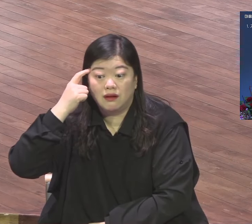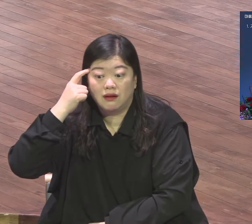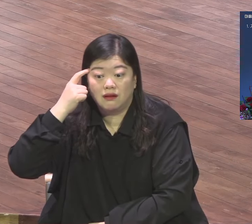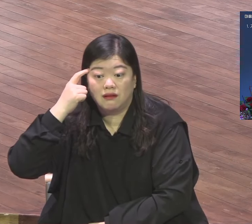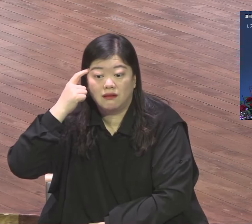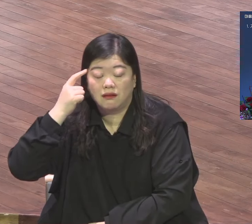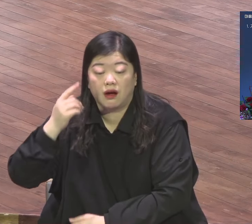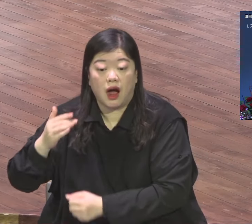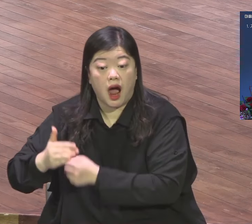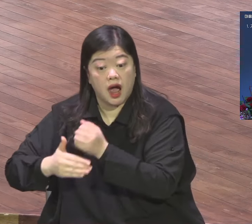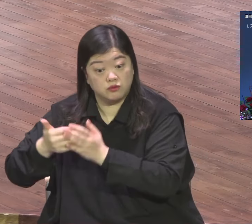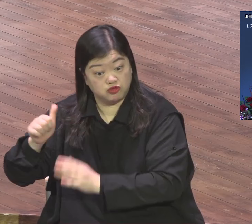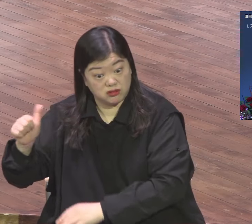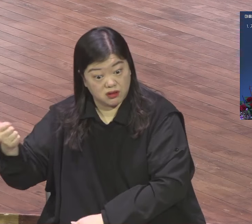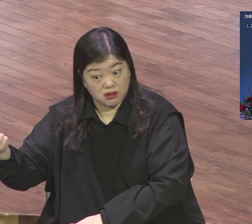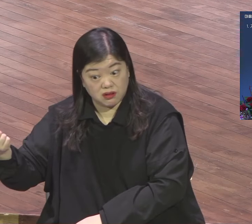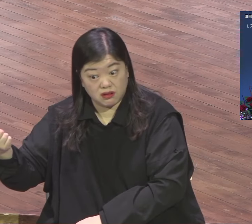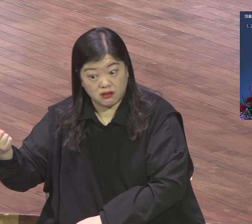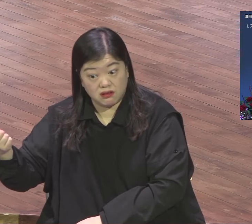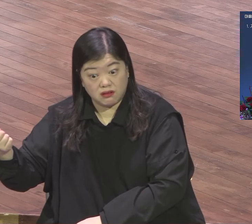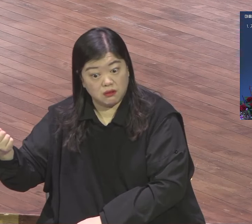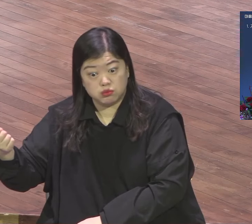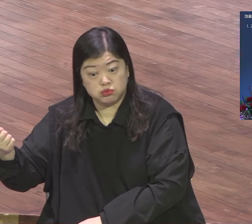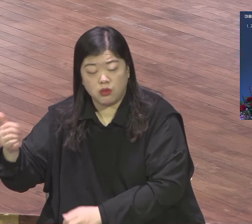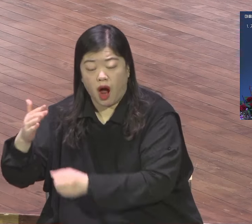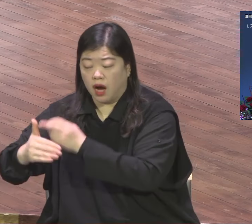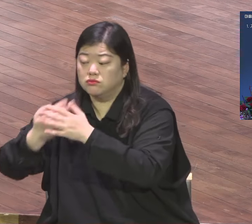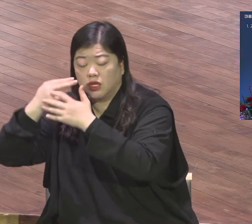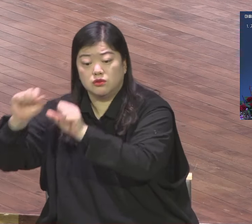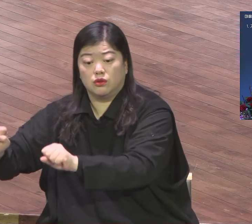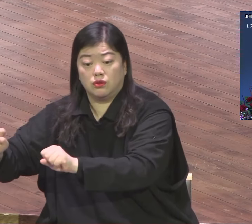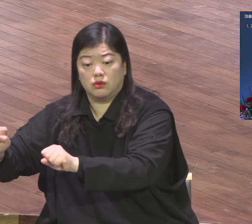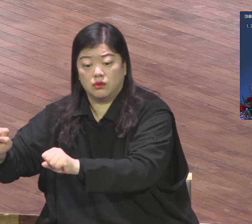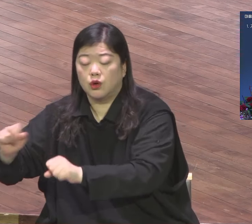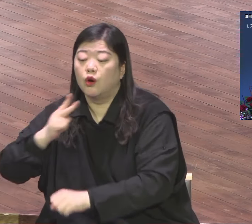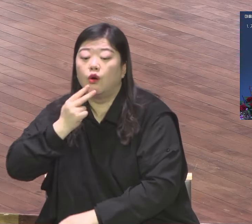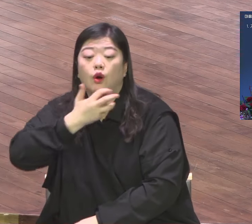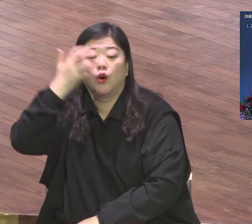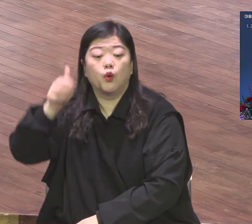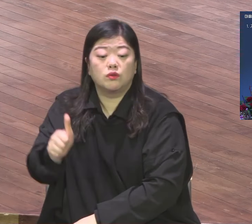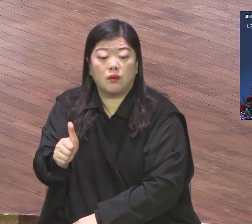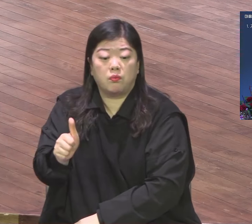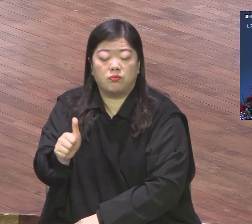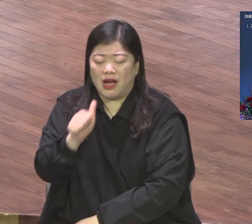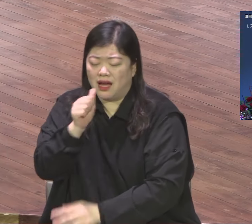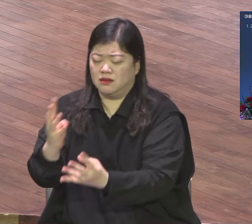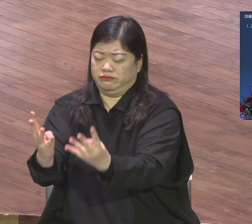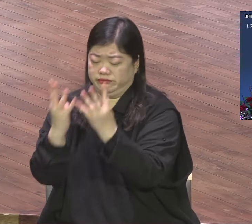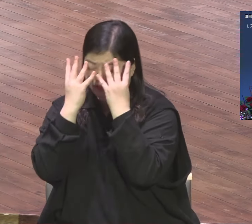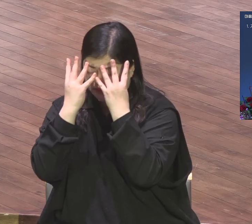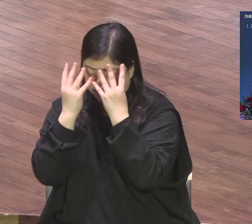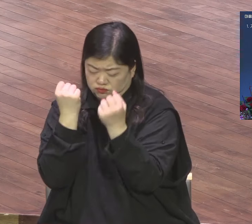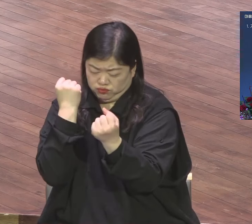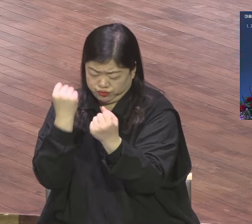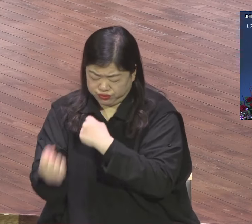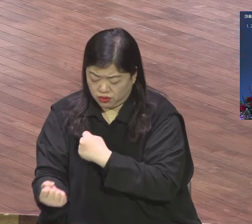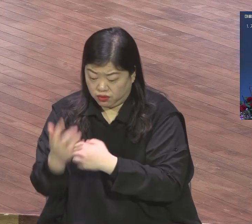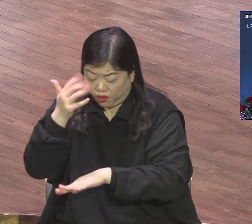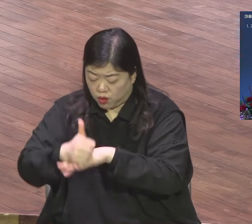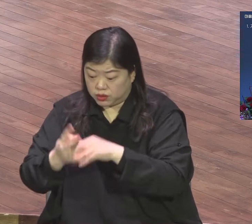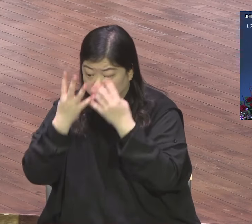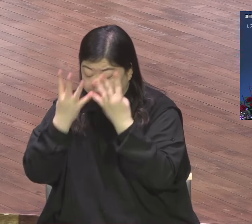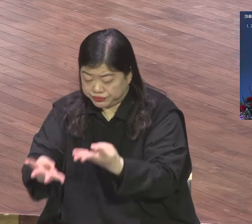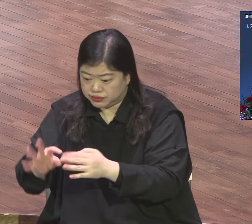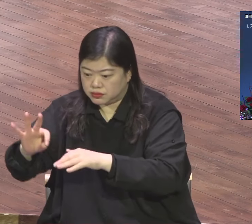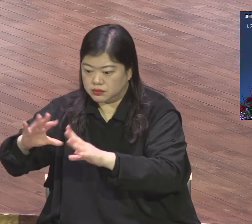하나님이 살아계신데 감옥에 있는 요셉을 총리로 만드시는 분이 하나님이신데 왜 그러죠? 기도하니까 요셉.